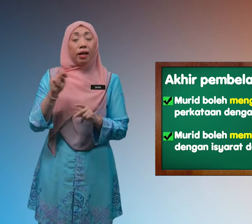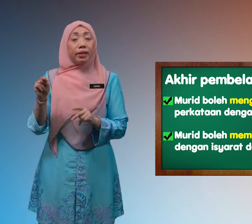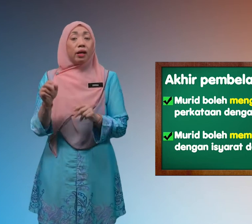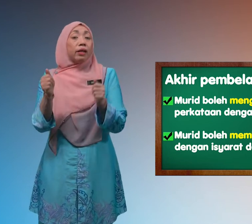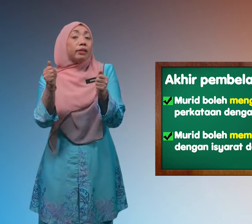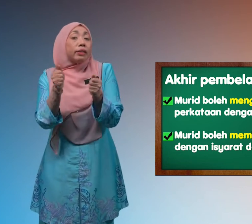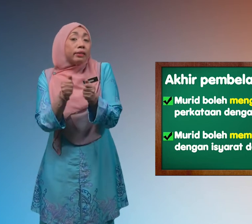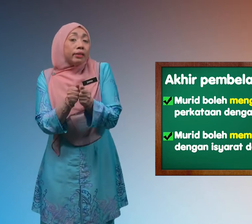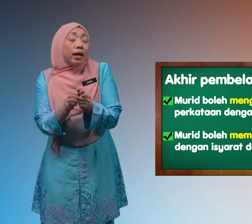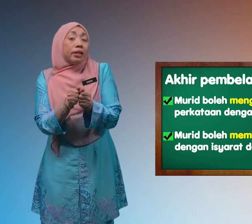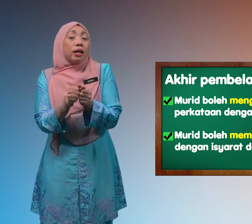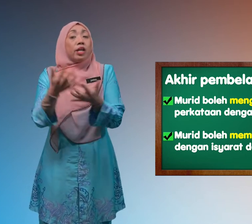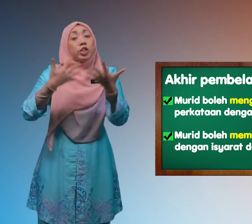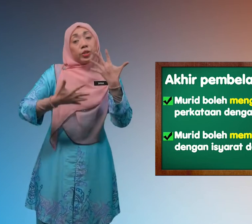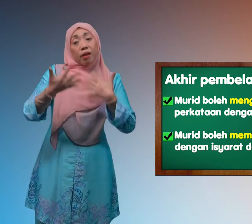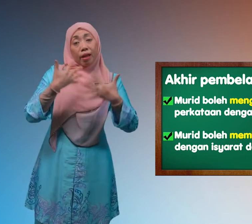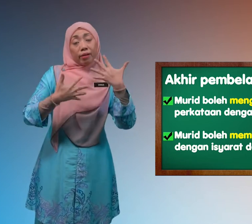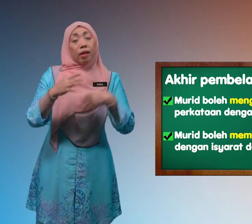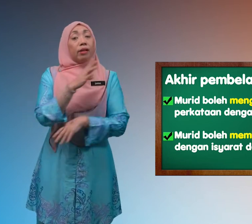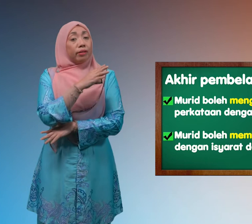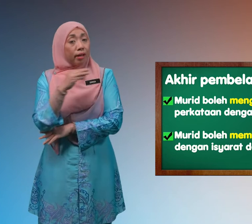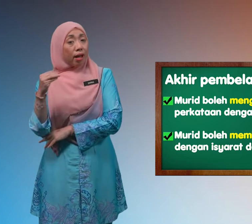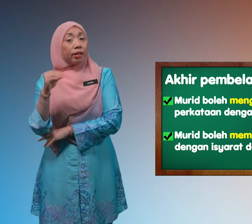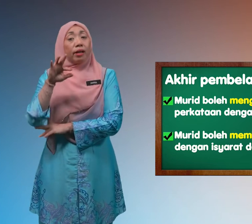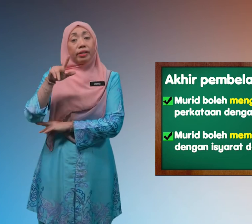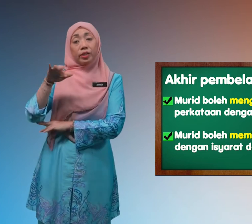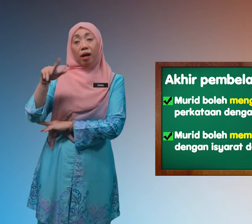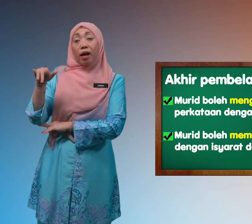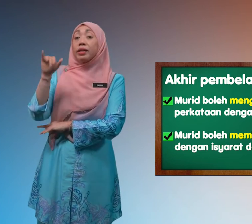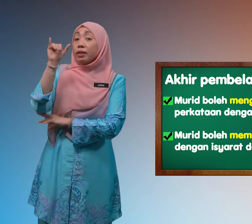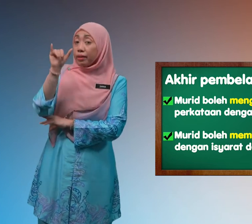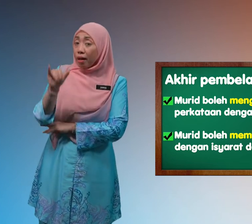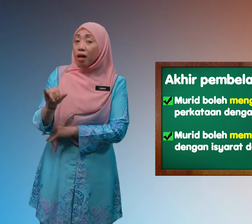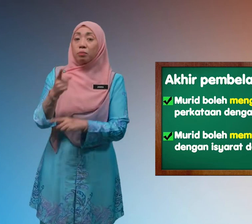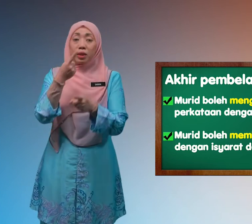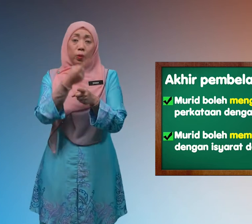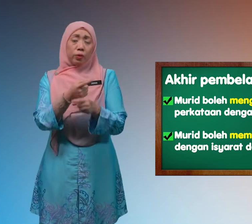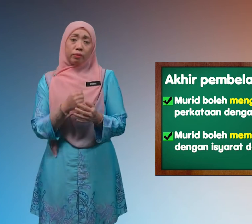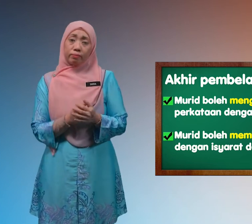perkataan dengan isyarat dan ejaan yang betul.